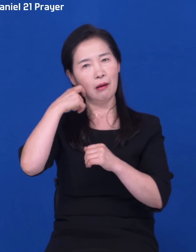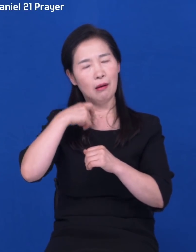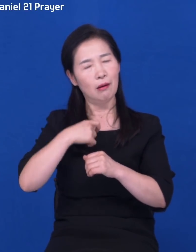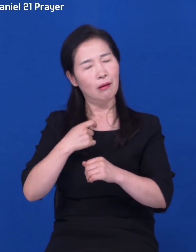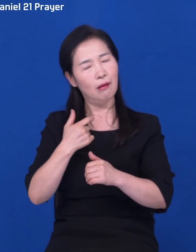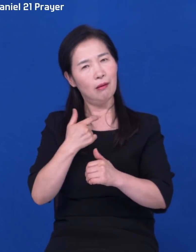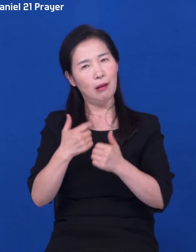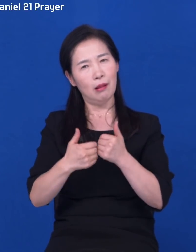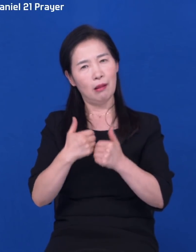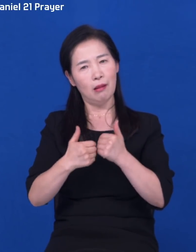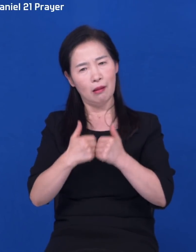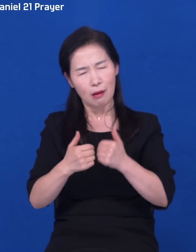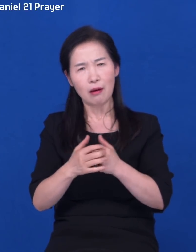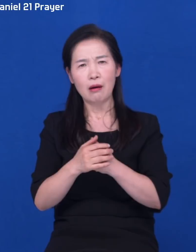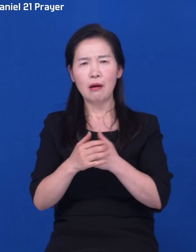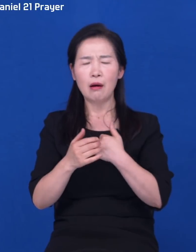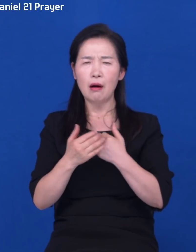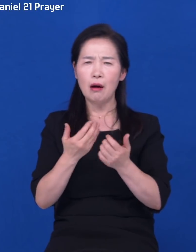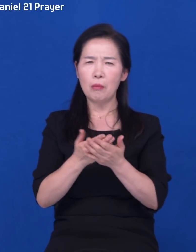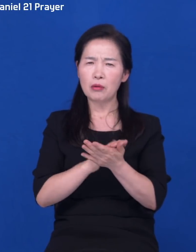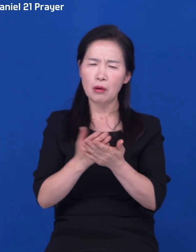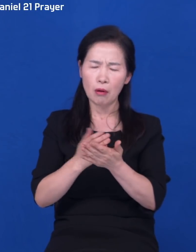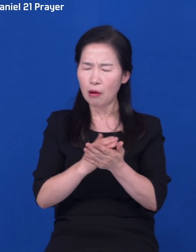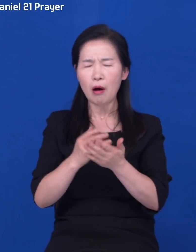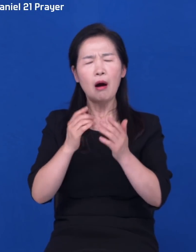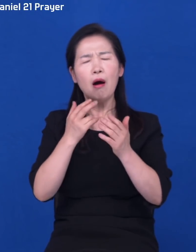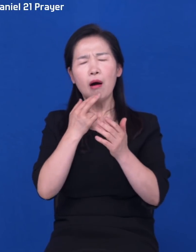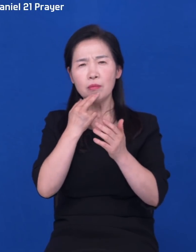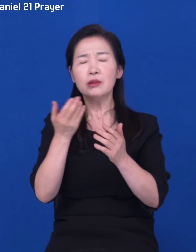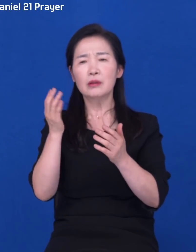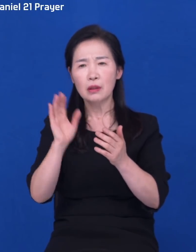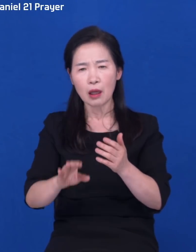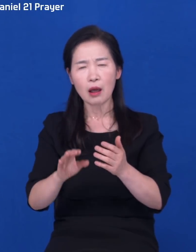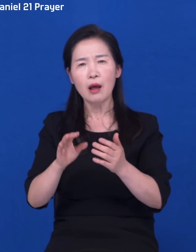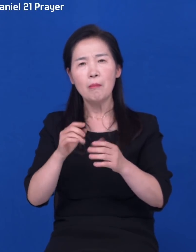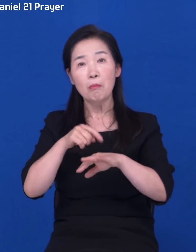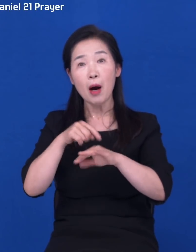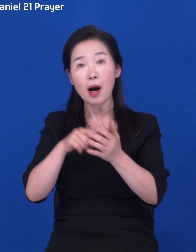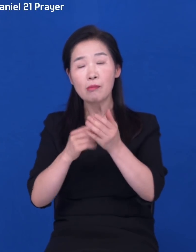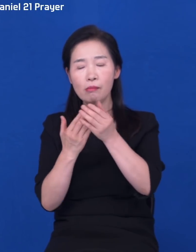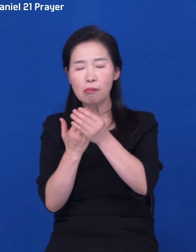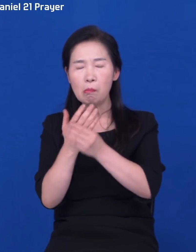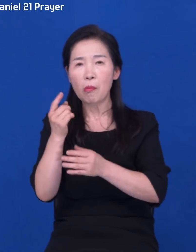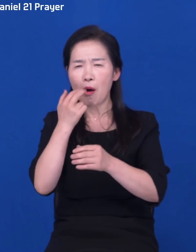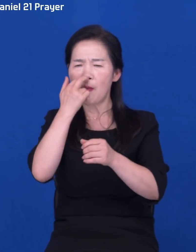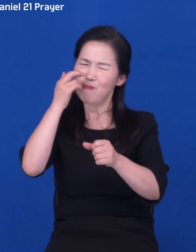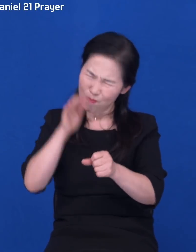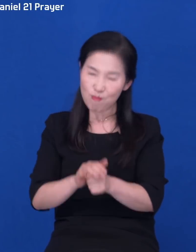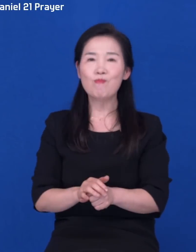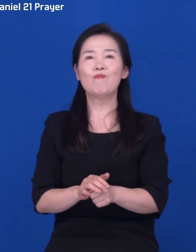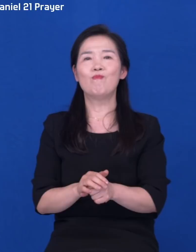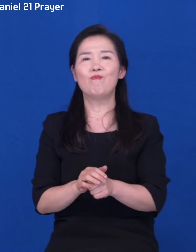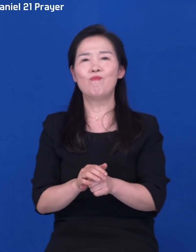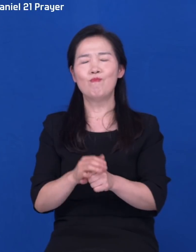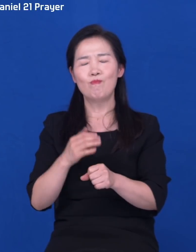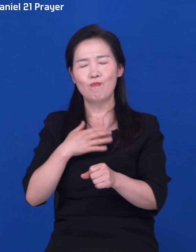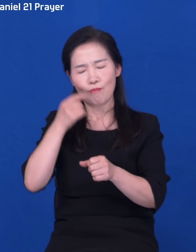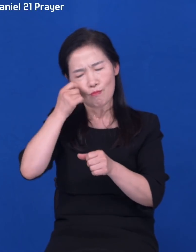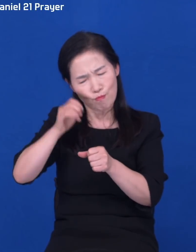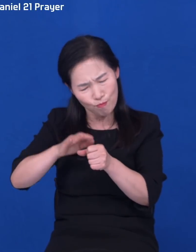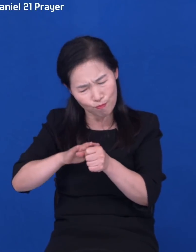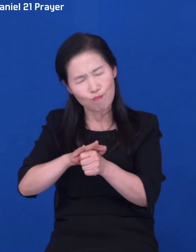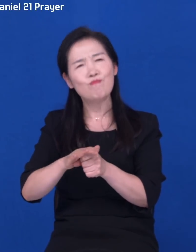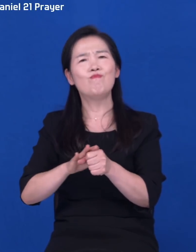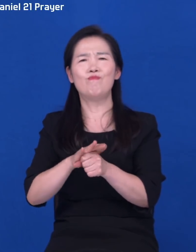내가 그렇게 변덕스러운 사람이 아닌데 마음에서 너무 억울하고 너무 슬프고, 그리고 내가 너무 불쌍하고 이런 생각이 많이